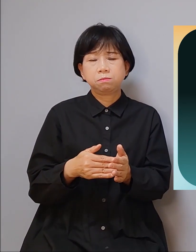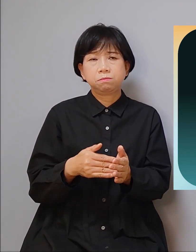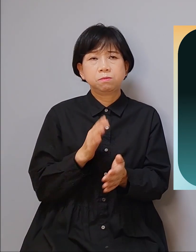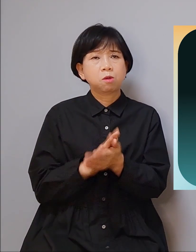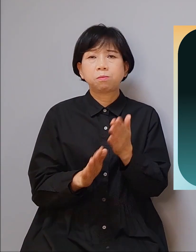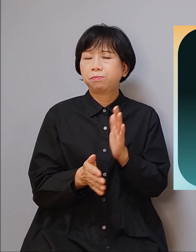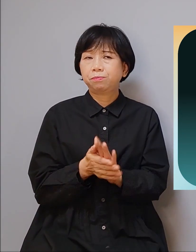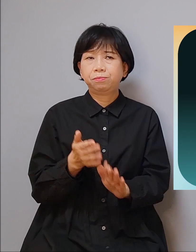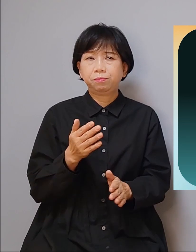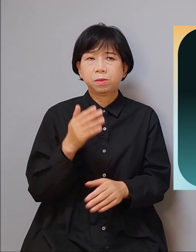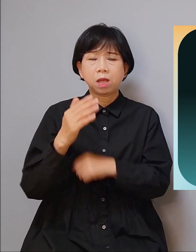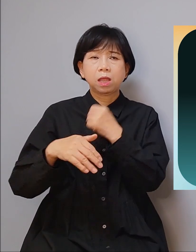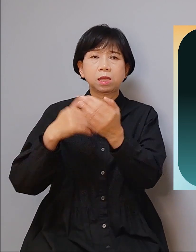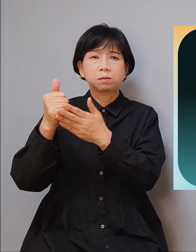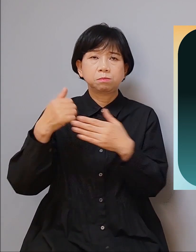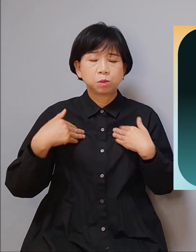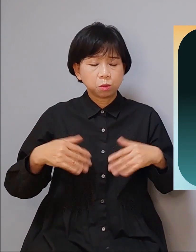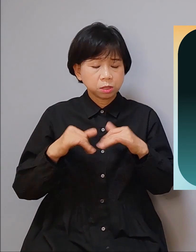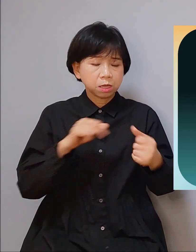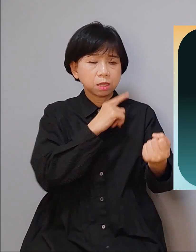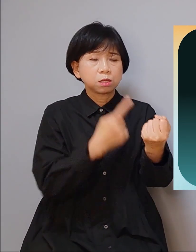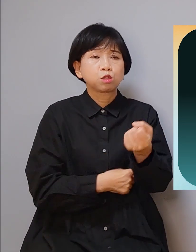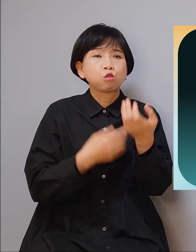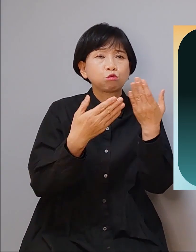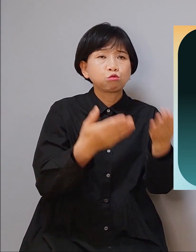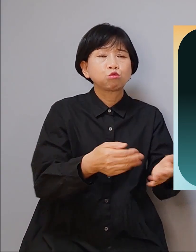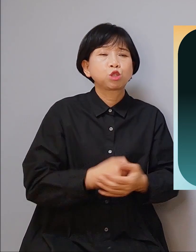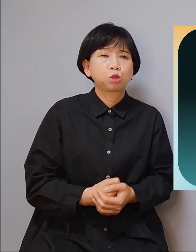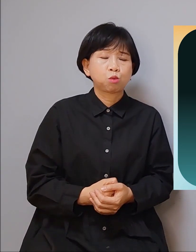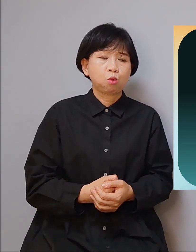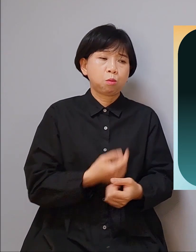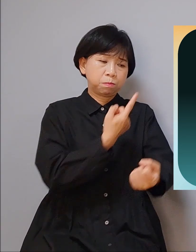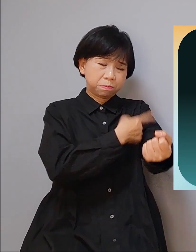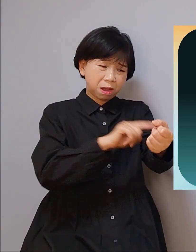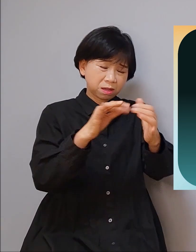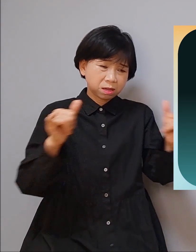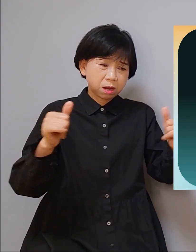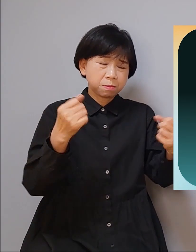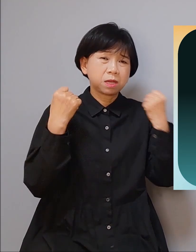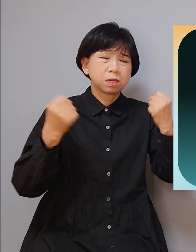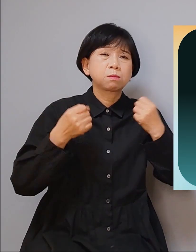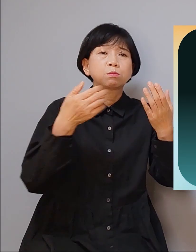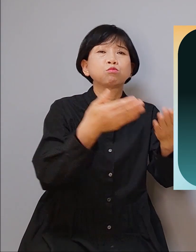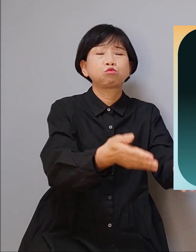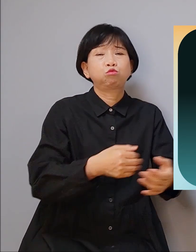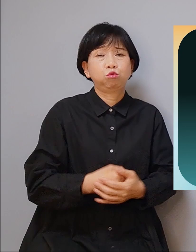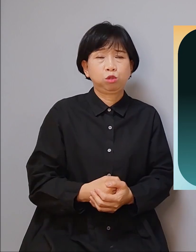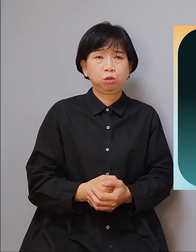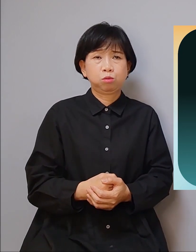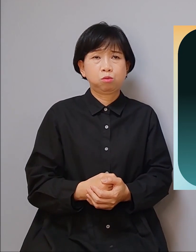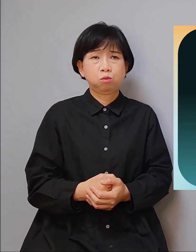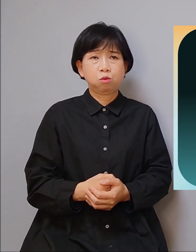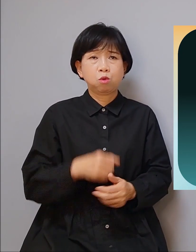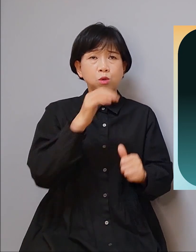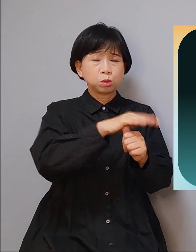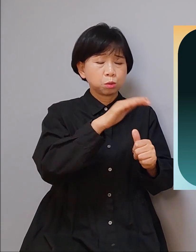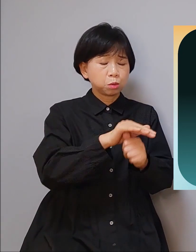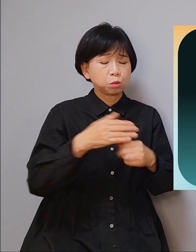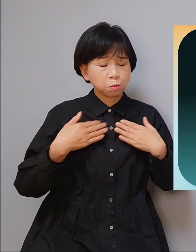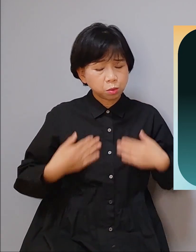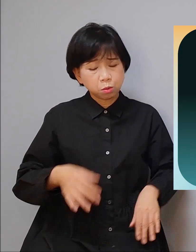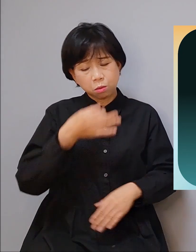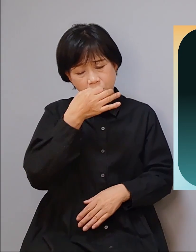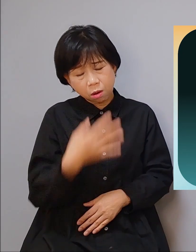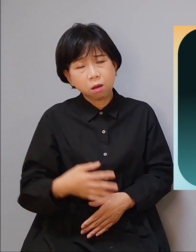대해서 말씀하고 있는 거지요. 피곤한 자에게는 능력을 주시며 그분이 무능한 자에게는 힘을 더하시나니 소년이라도 피곤하며